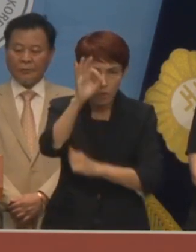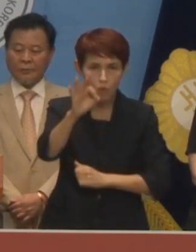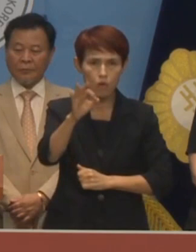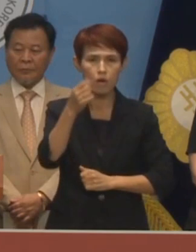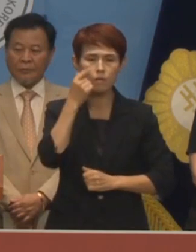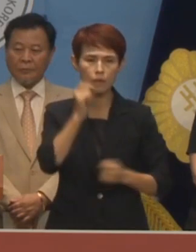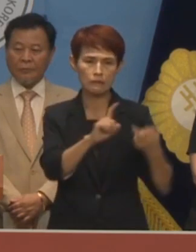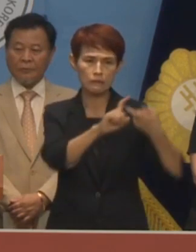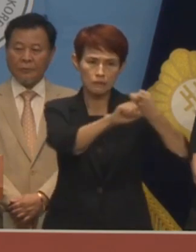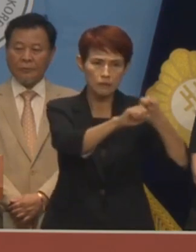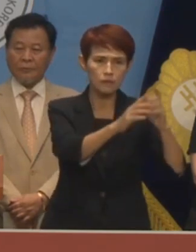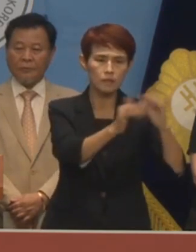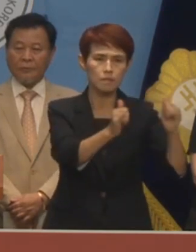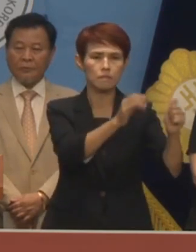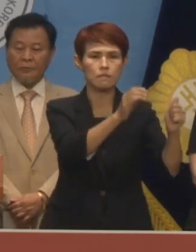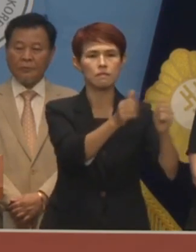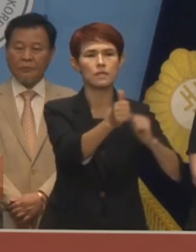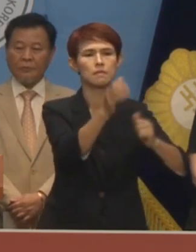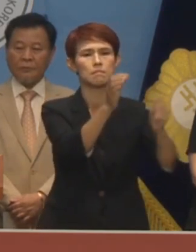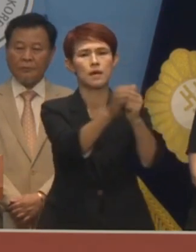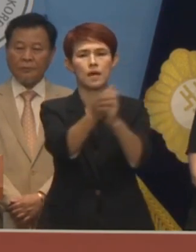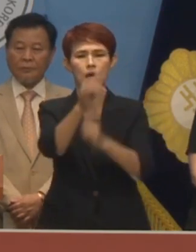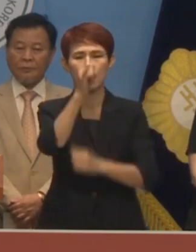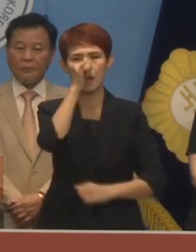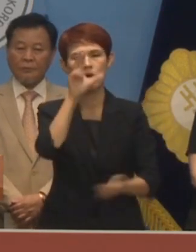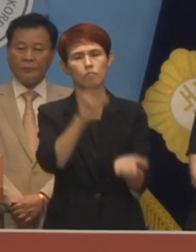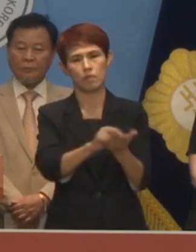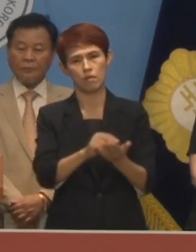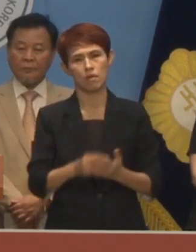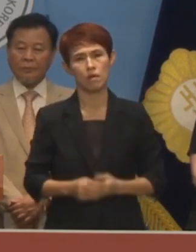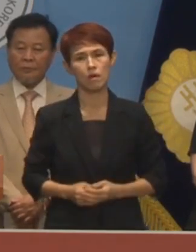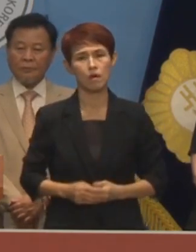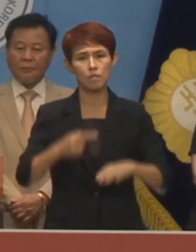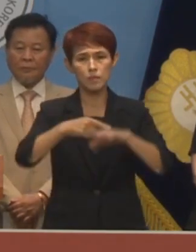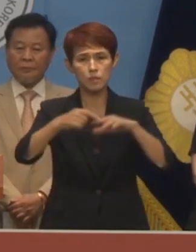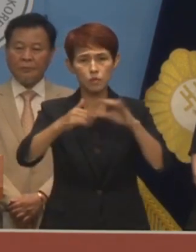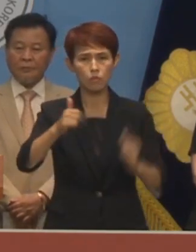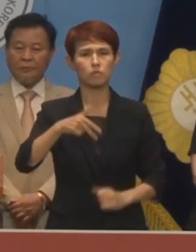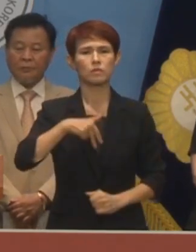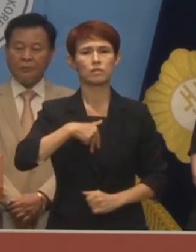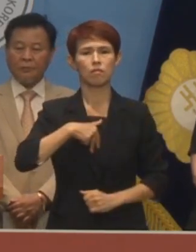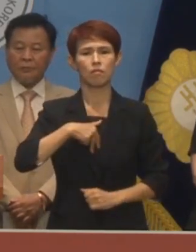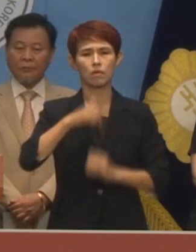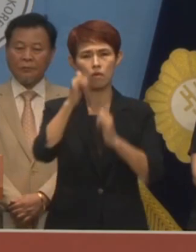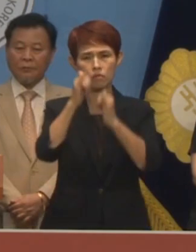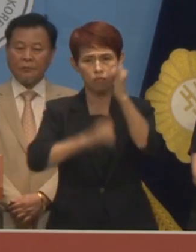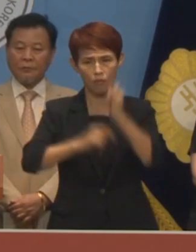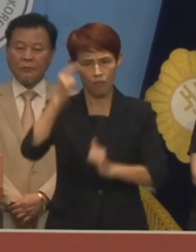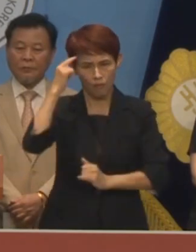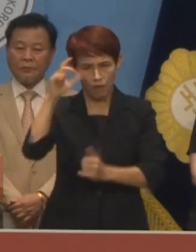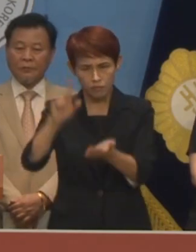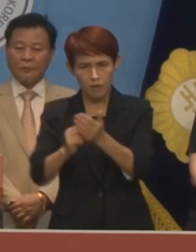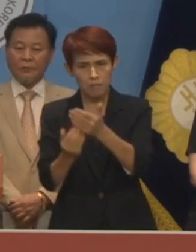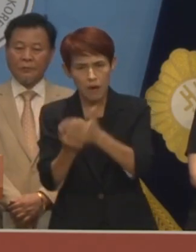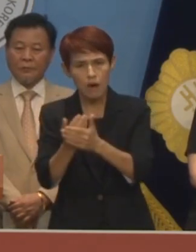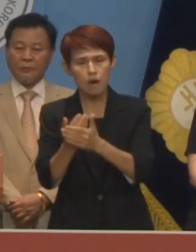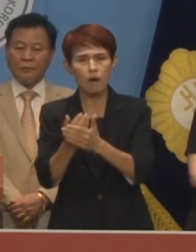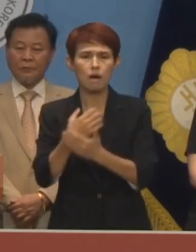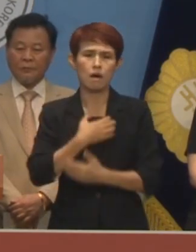현실을 보면서 민족의 정체성과 역사인식에 대한 심각한 우려를 표하지 않을 수 없다.